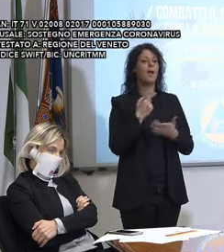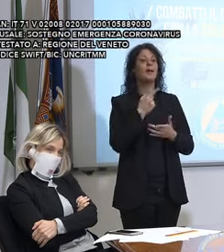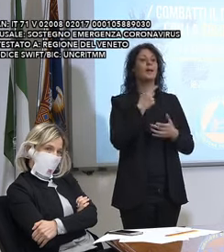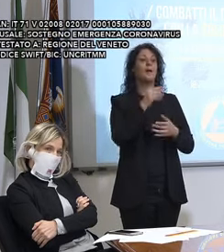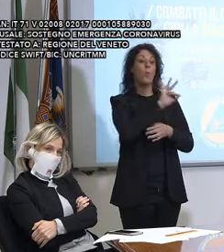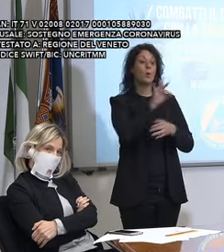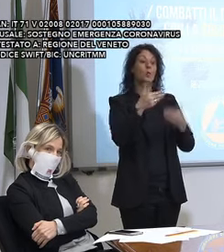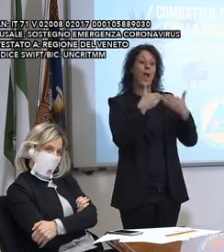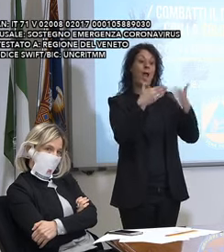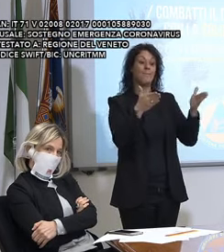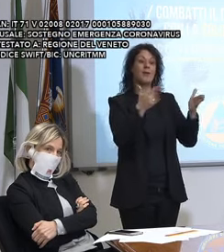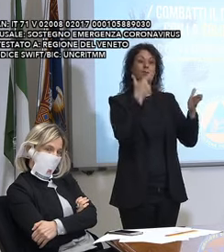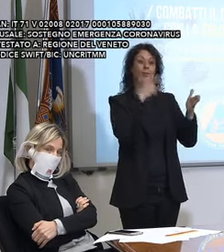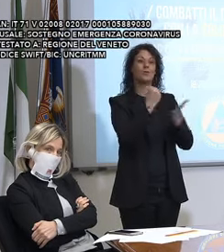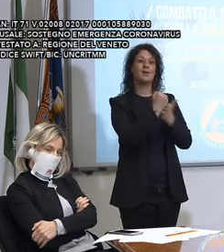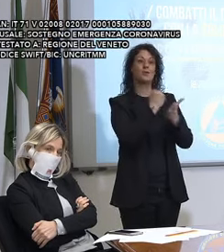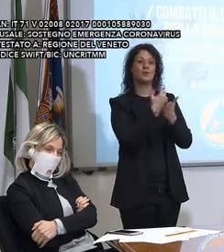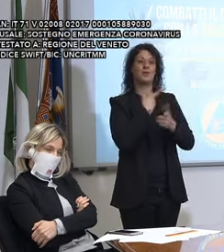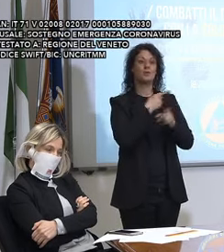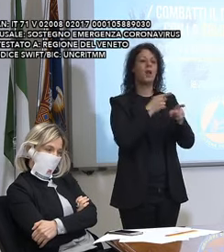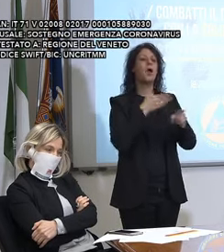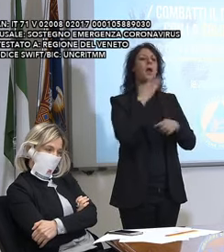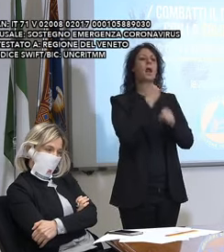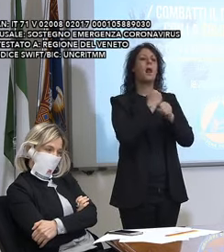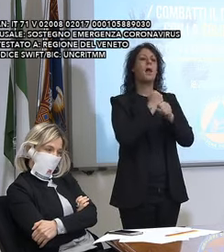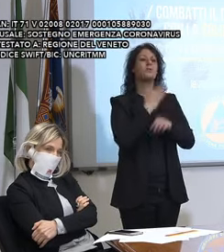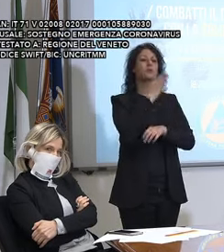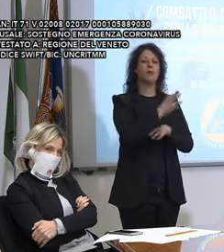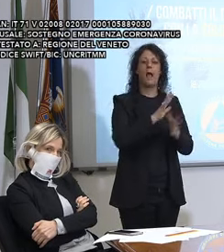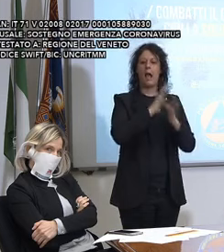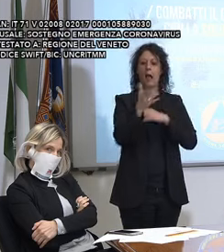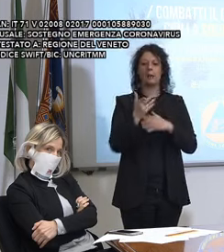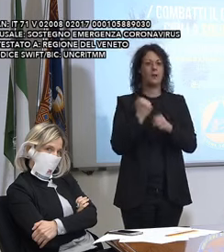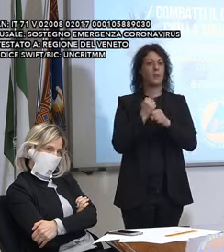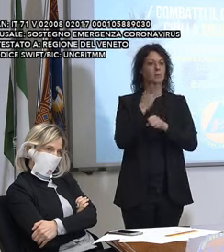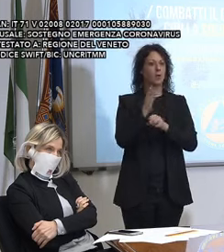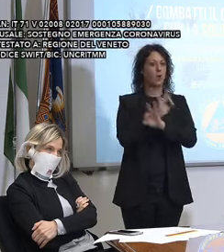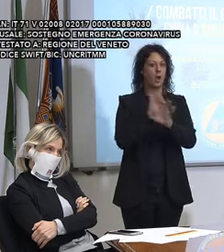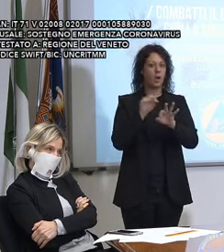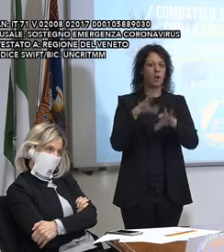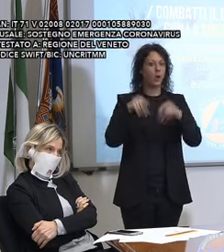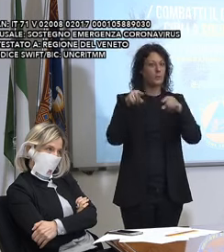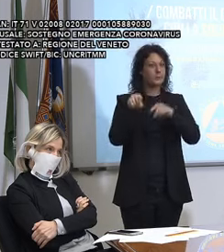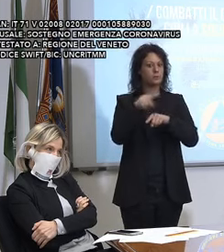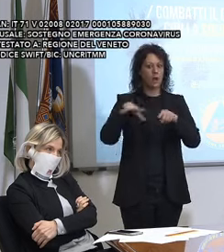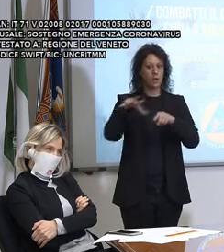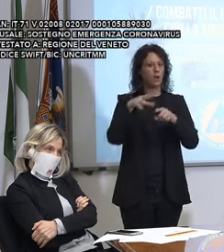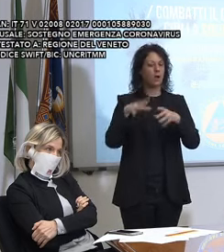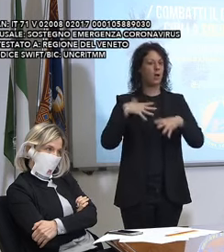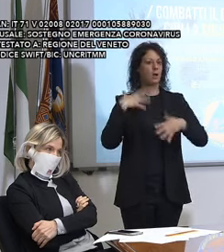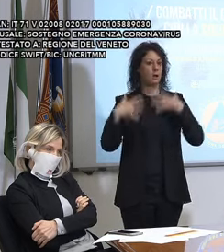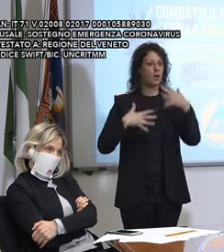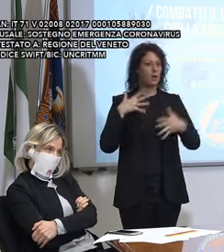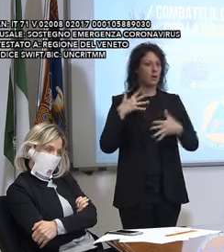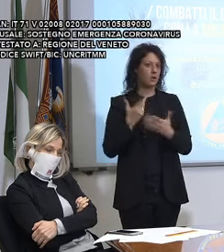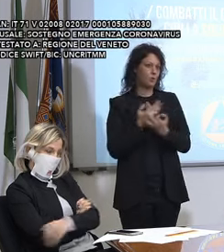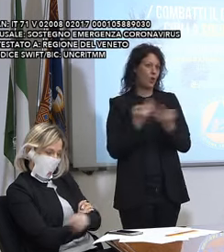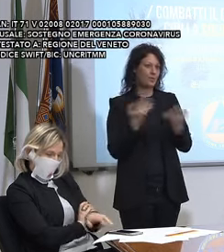al lavoro e chi no, e questo ha agitato ancora di più gli animi. Filippo, dai, dopo sì,